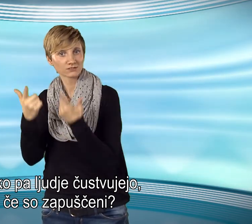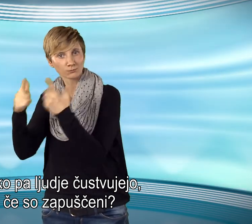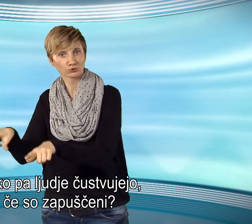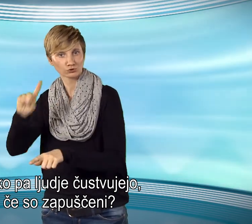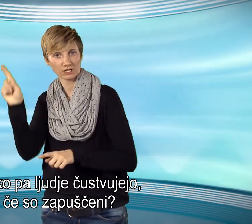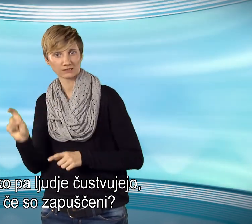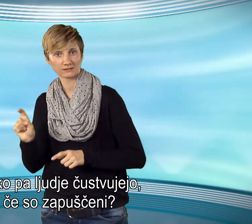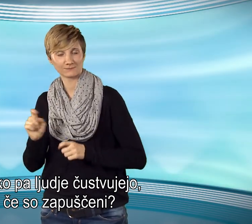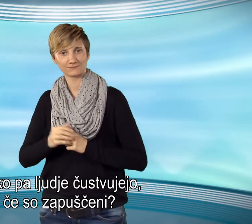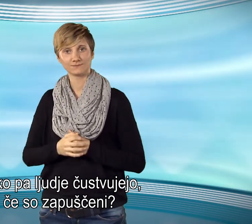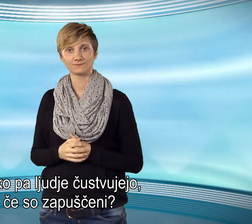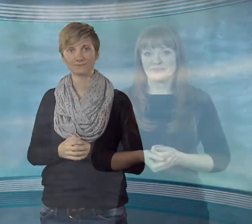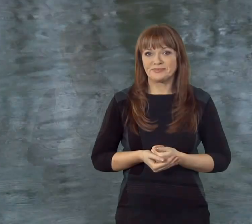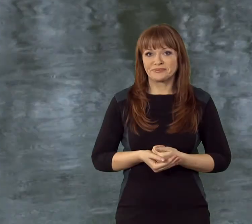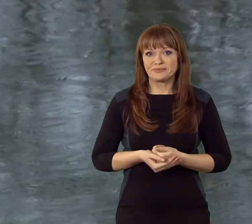so zapuščeni?